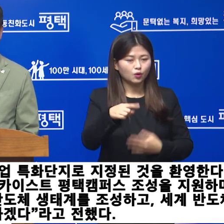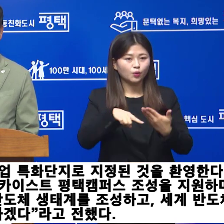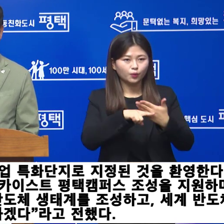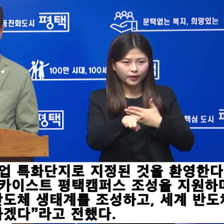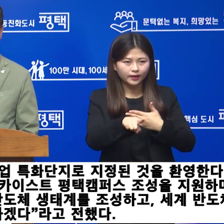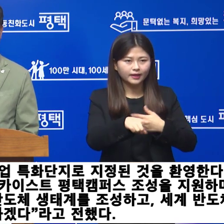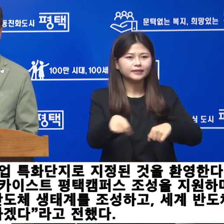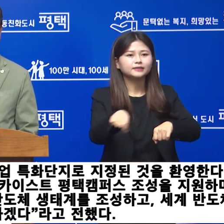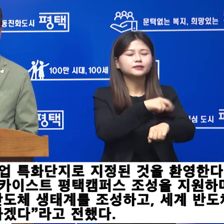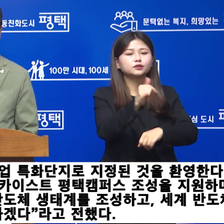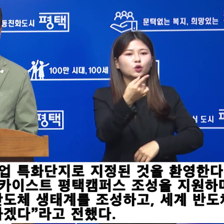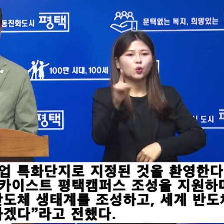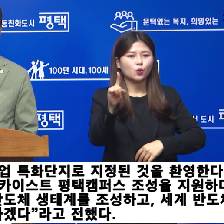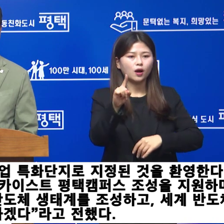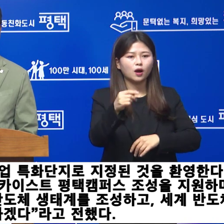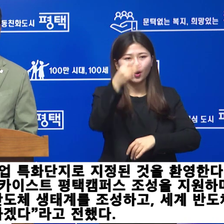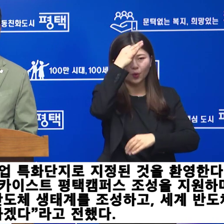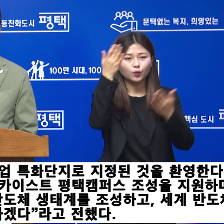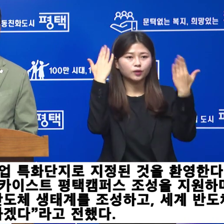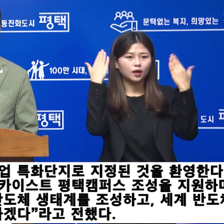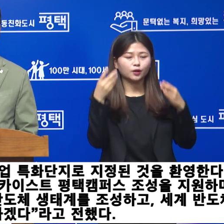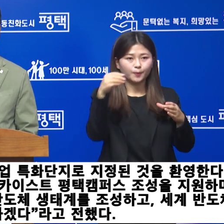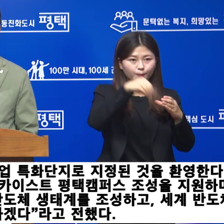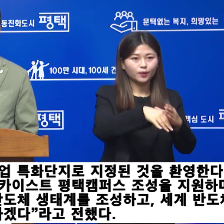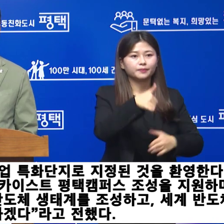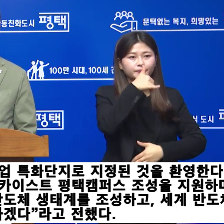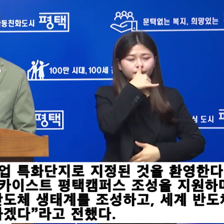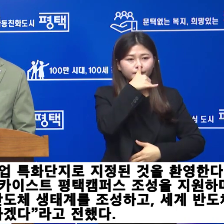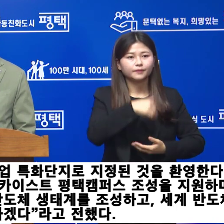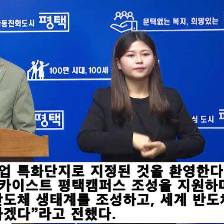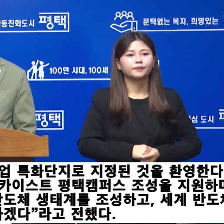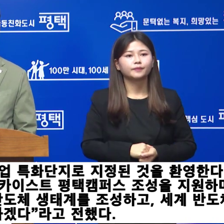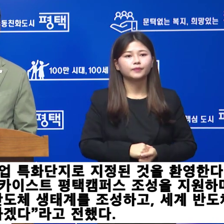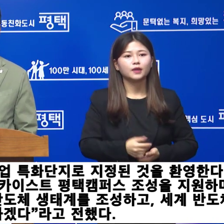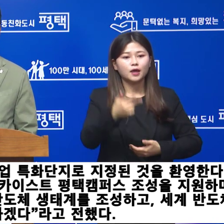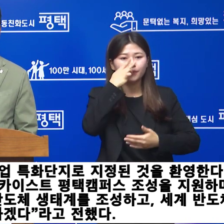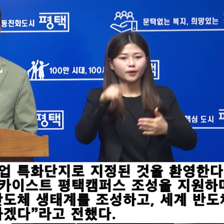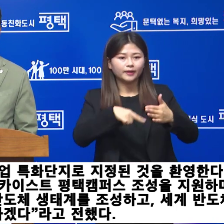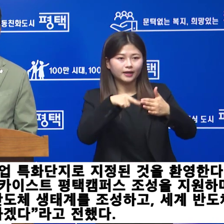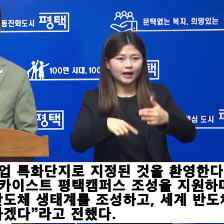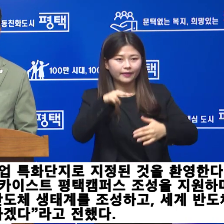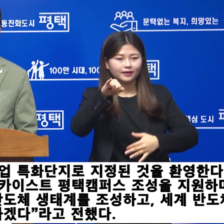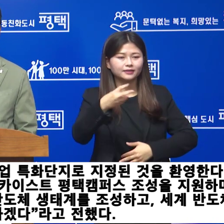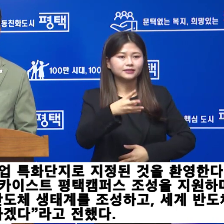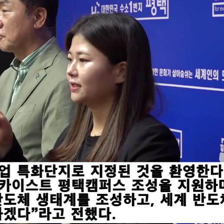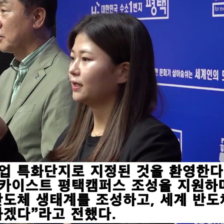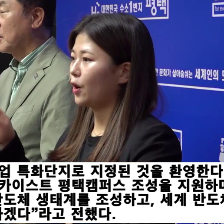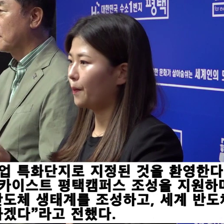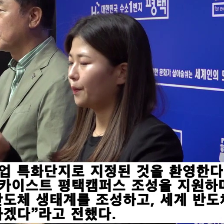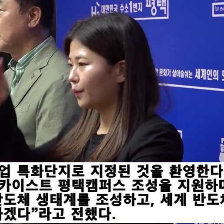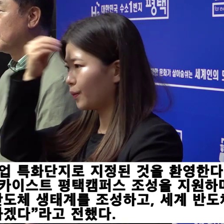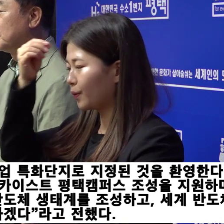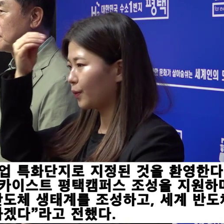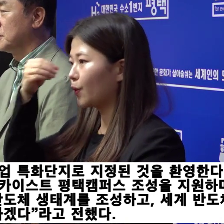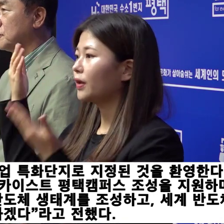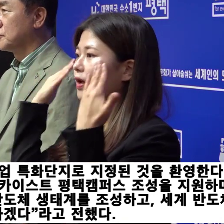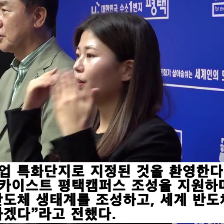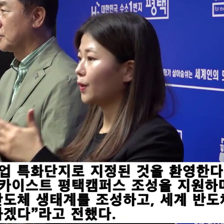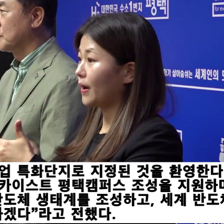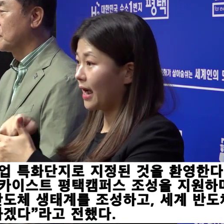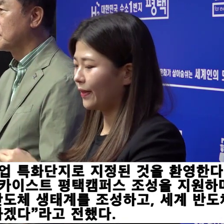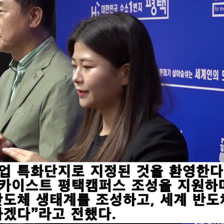특성화 고등학교도 저희가 추가하고 그다음에 현재 있는 평택에 이렇게 실업계 고등학교의 반도체 관련 학과도 늘리는 등